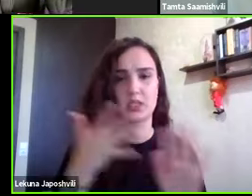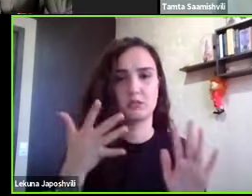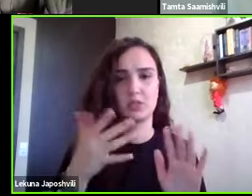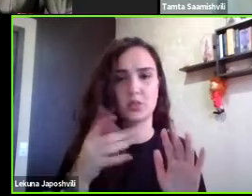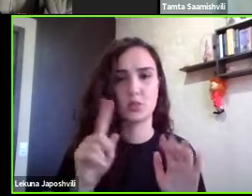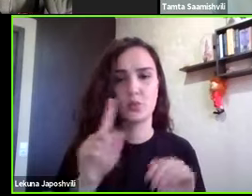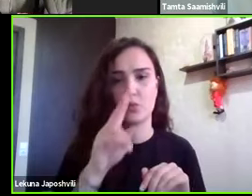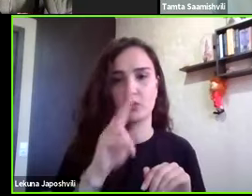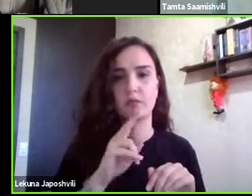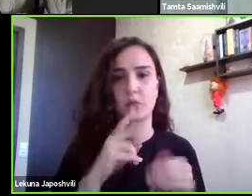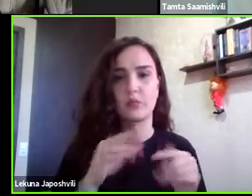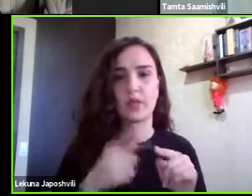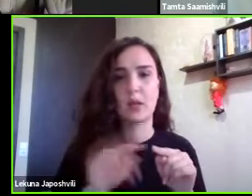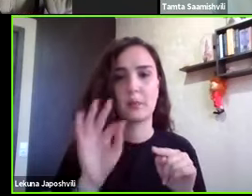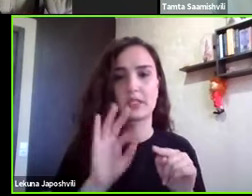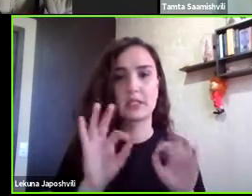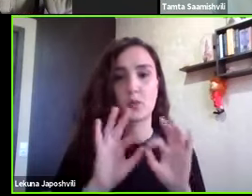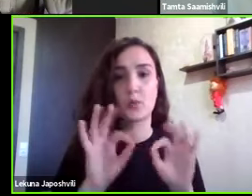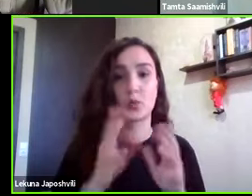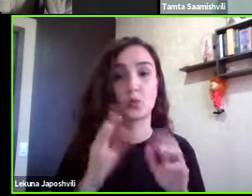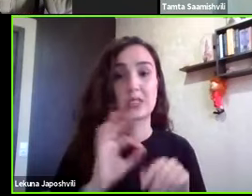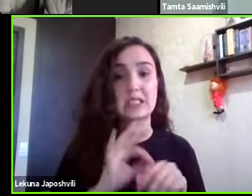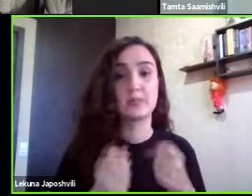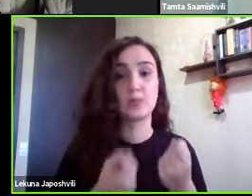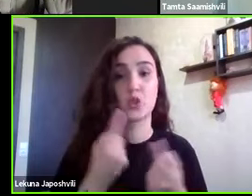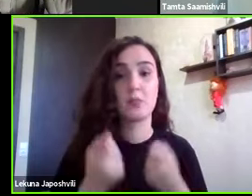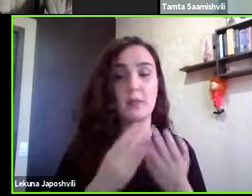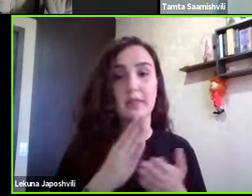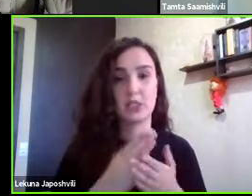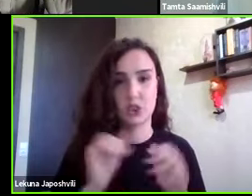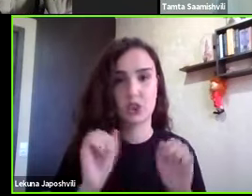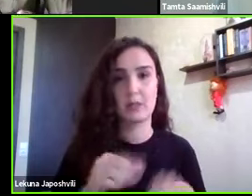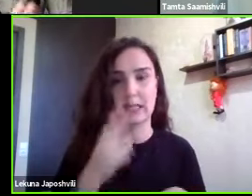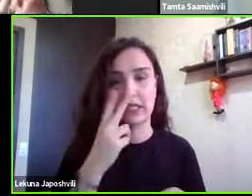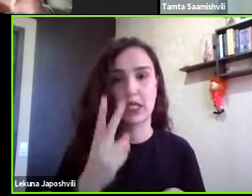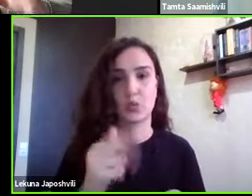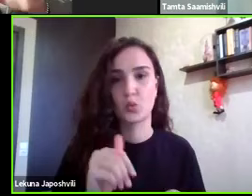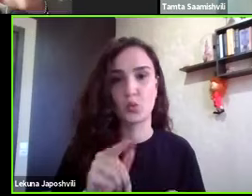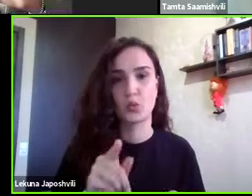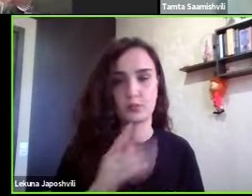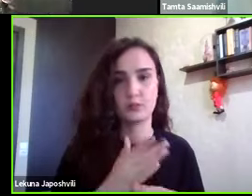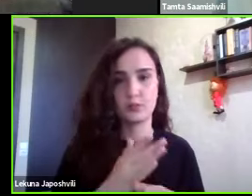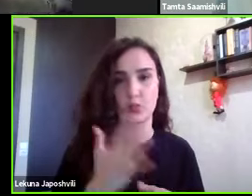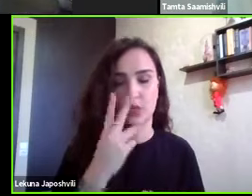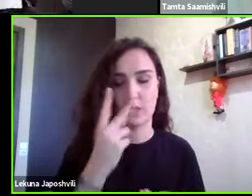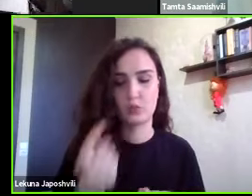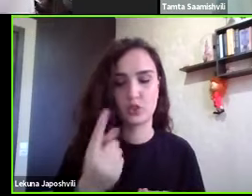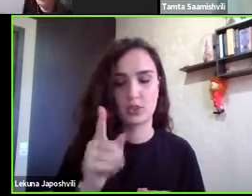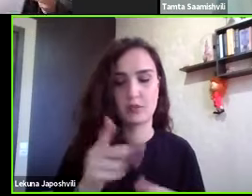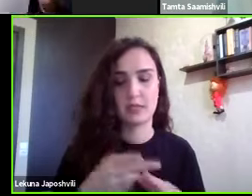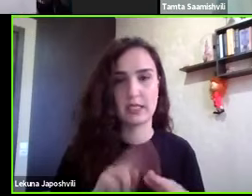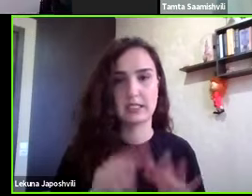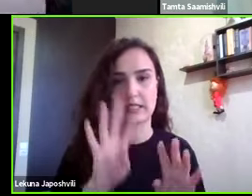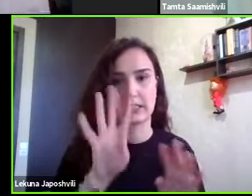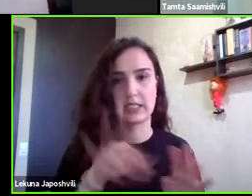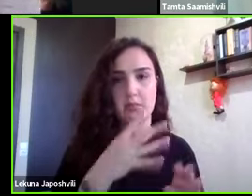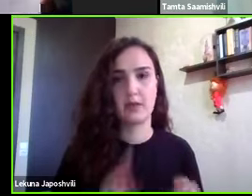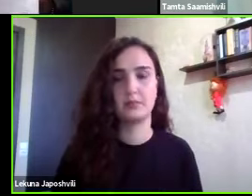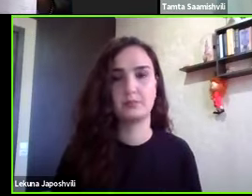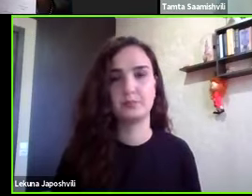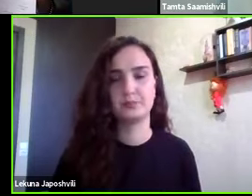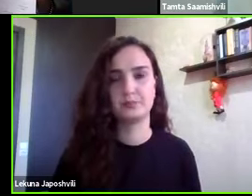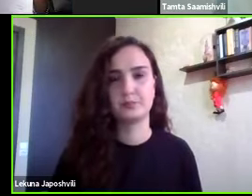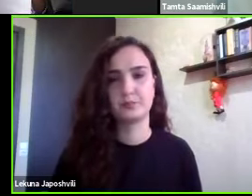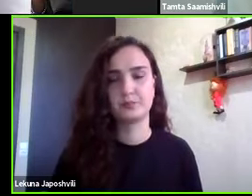2 თვეა უკვე ამაზე მიდის და თუ სიმპტომები არის, აი შეიძლება ნახეთ აგერ თუ გამოჩნდება ეს სქემა. ეს